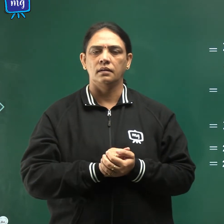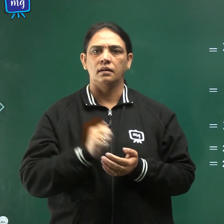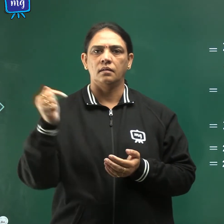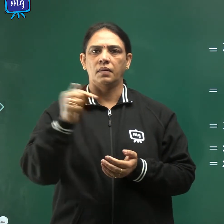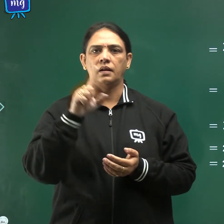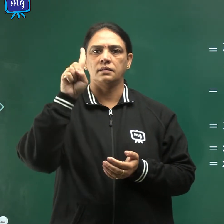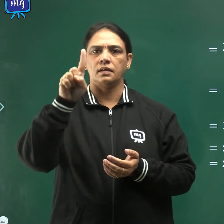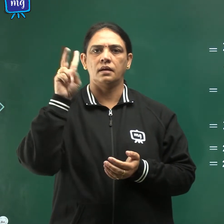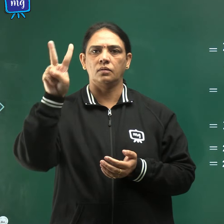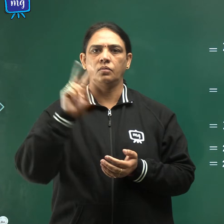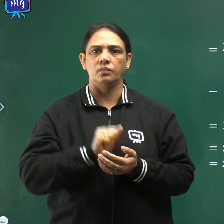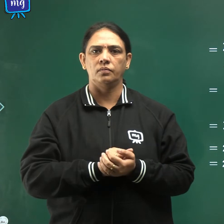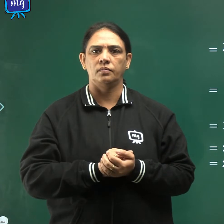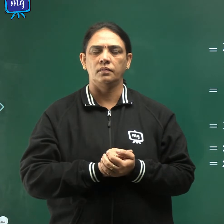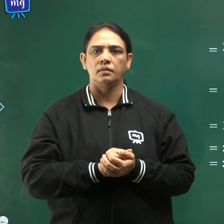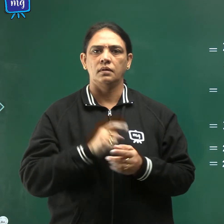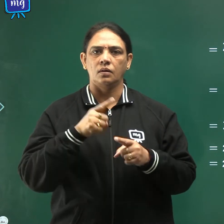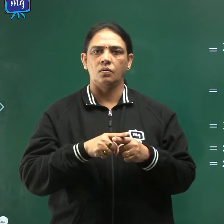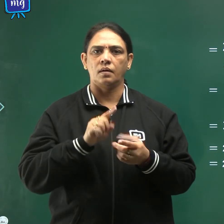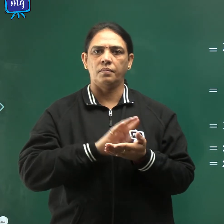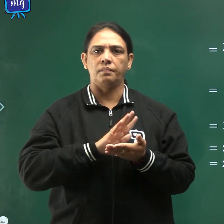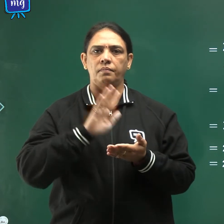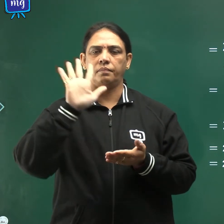माइनस 12 गुणा 5।